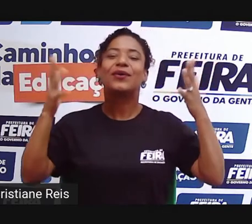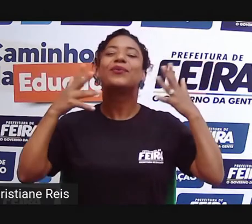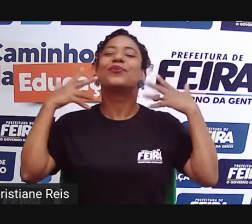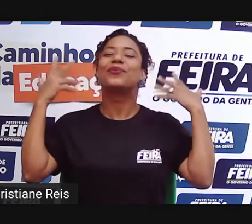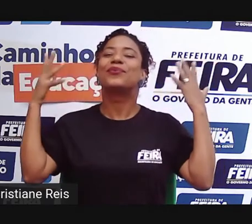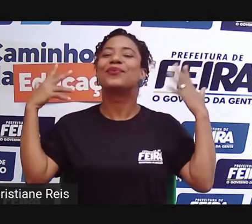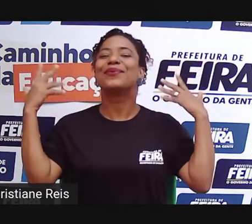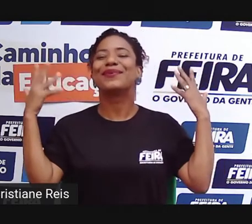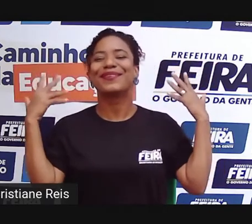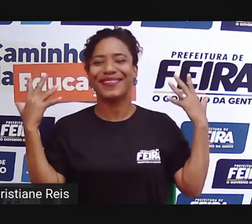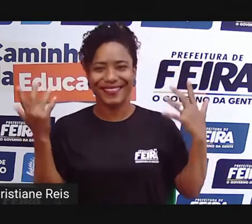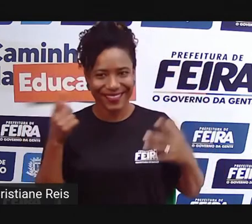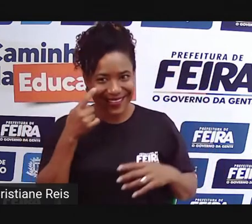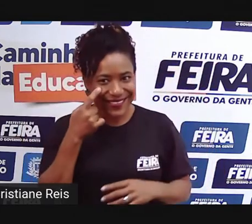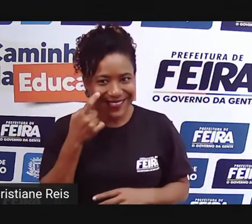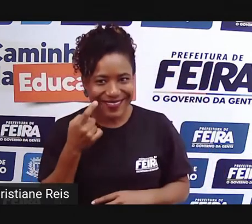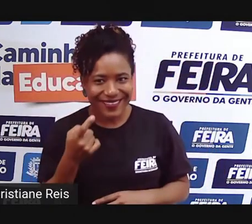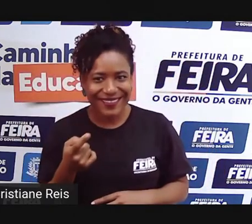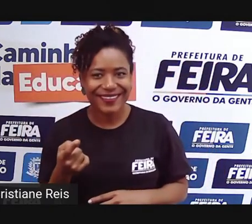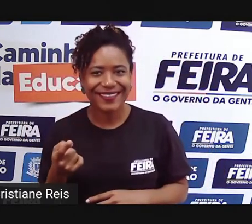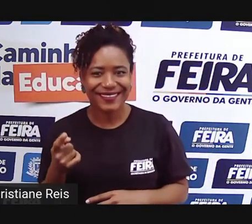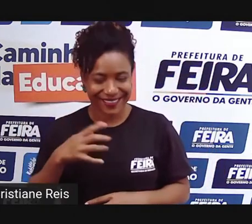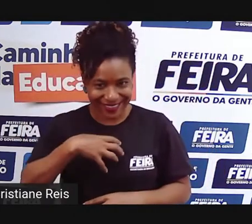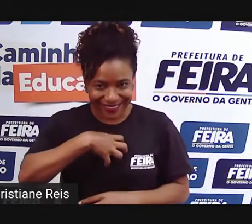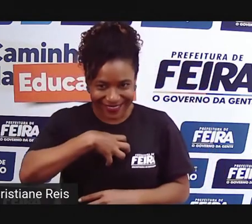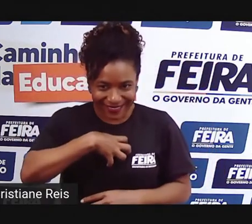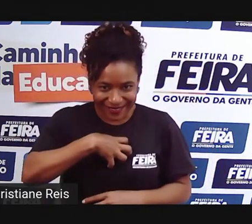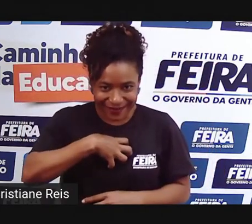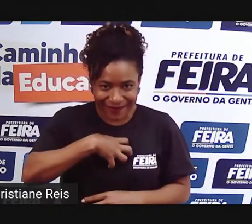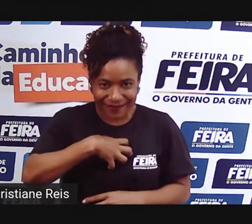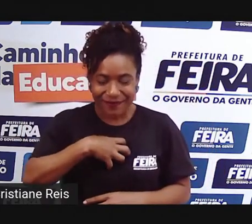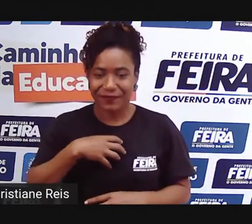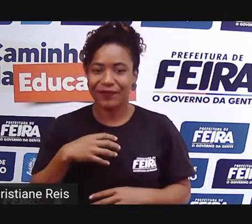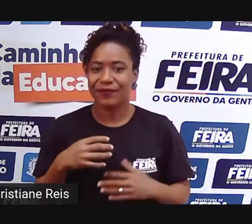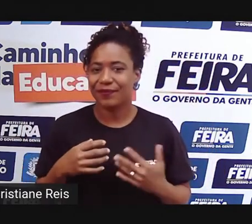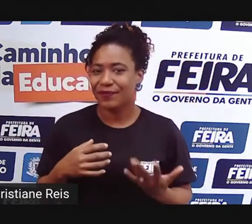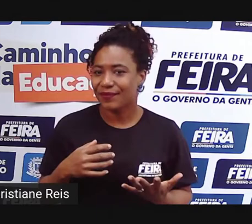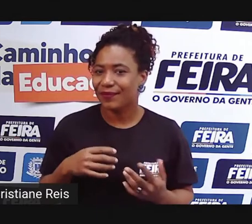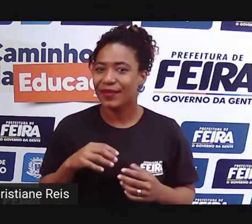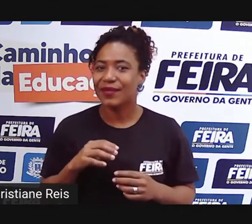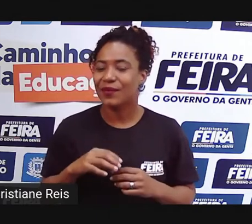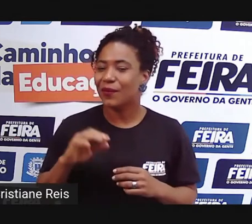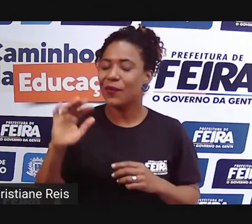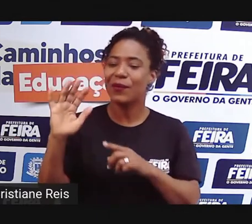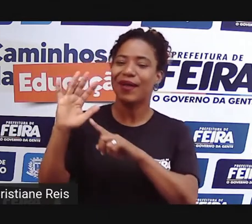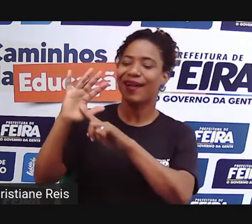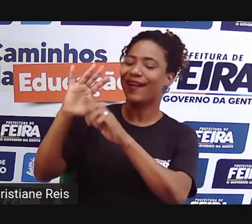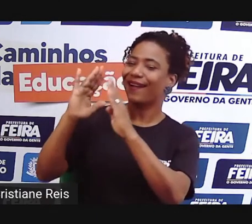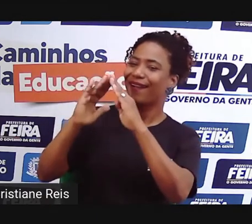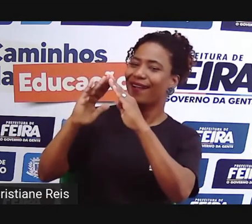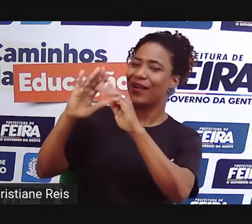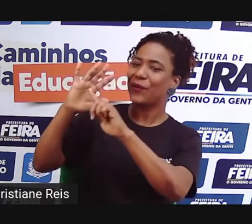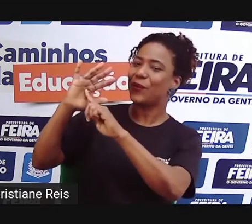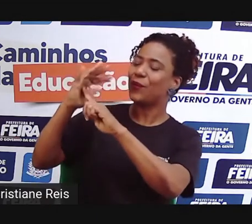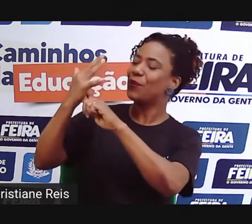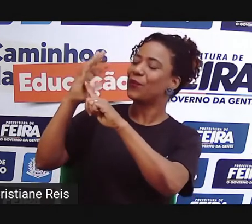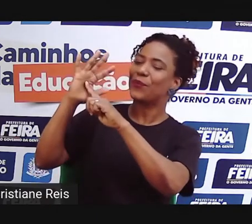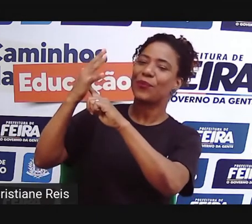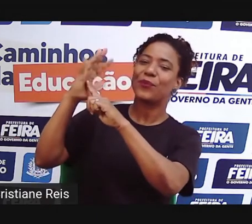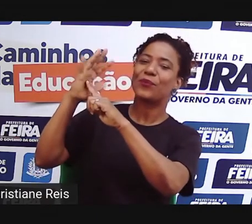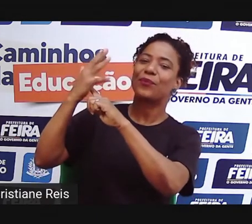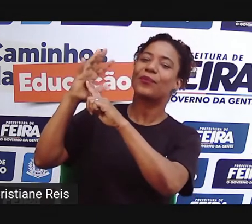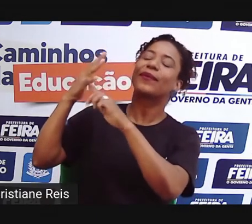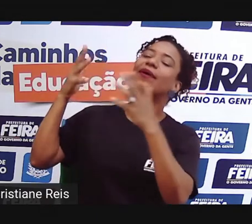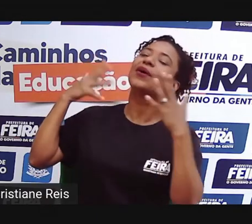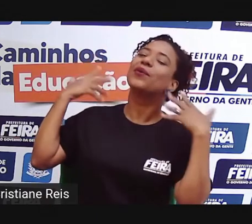nosso rosto e refresca. Ou até mesmo quando a gente liga o ventilador. Quem já ligou o ventilador em